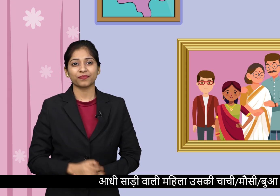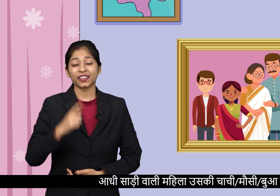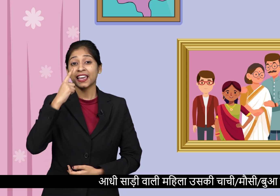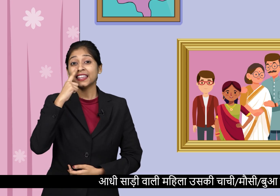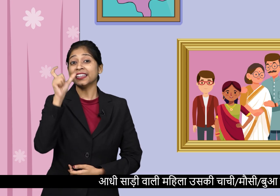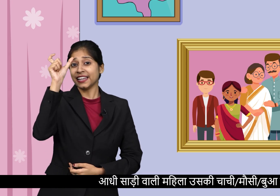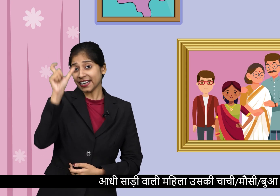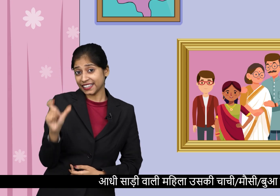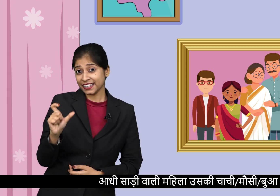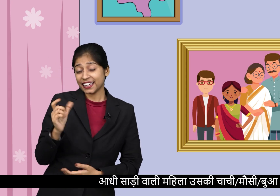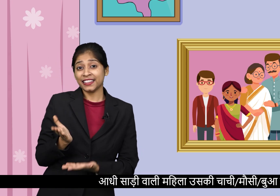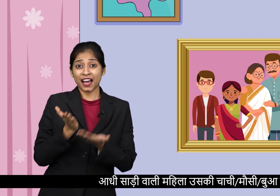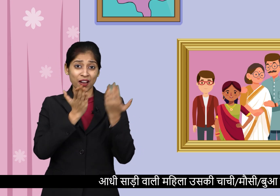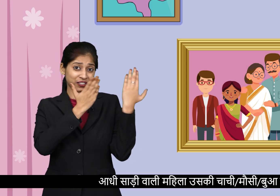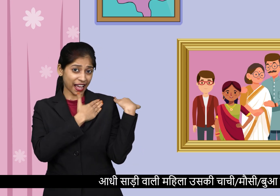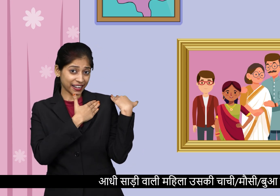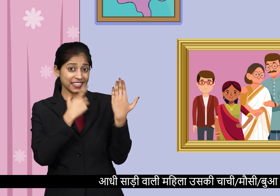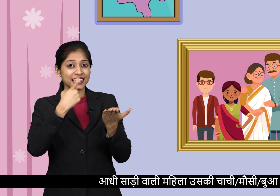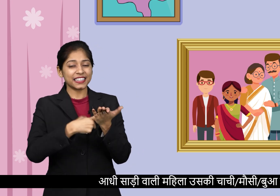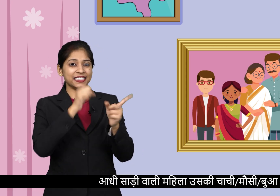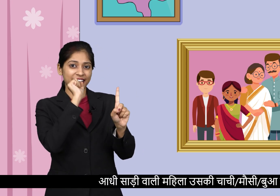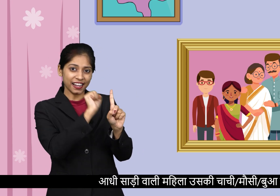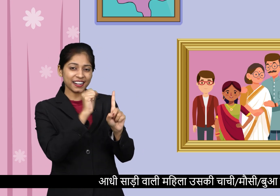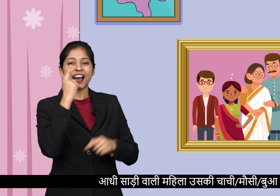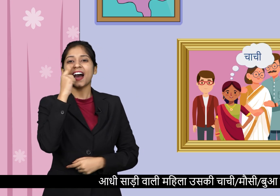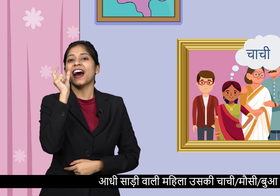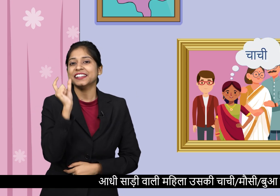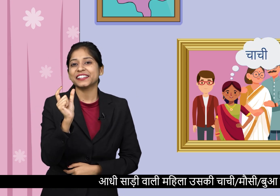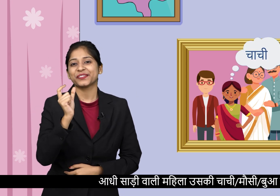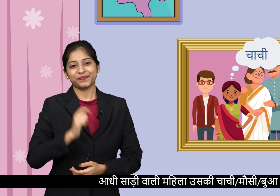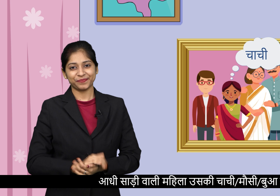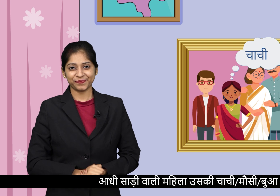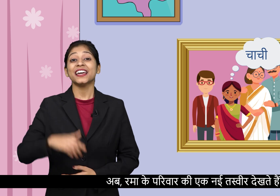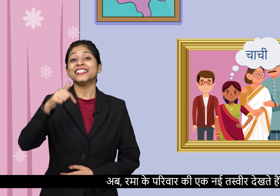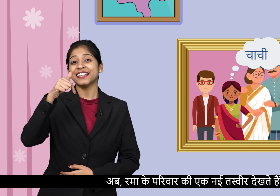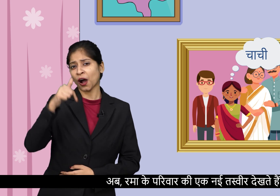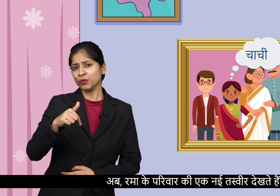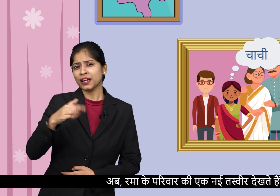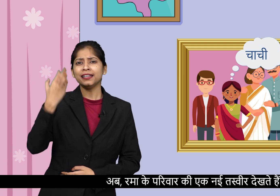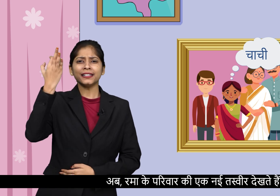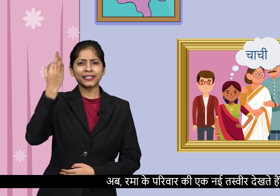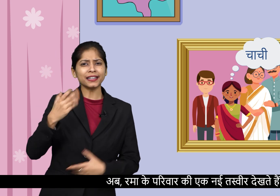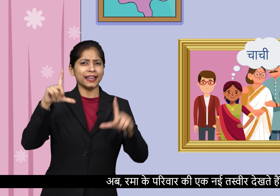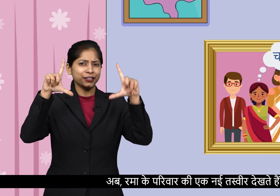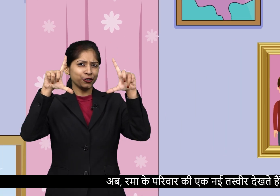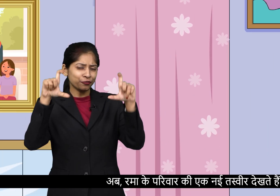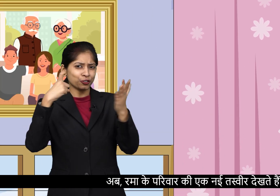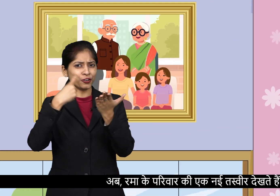आधी साड़ी वाली महिला उसकी चाची, मौसी या बुआ है। आप रमा के परिवार की एक नई तस्वीर देखते